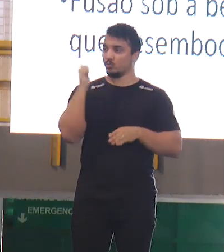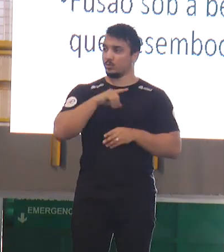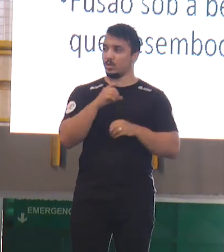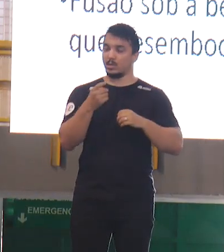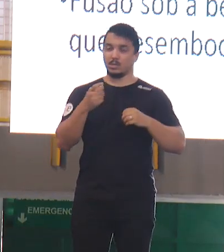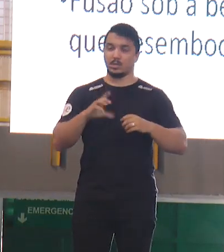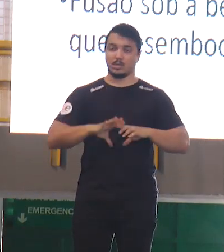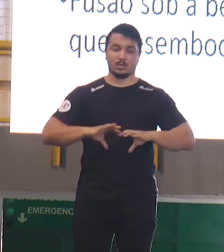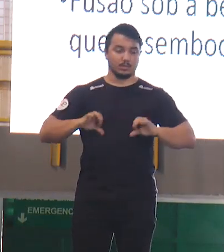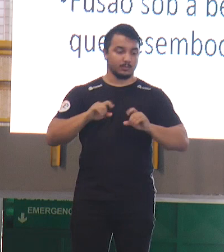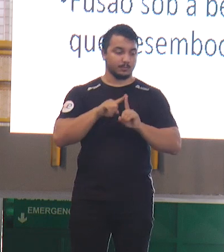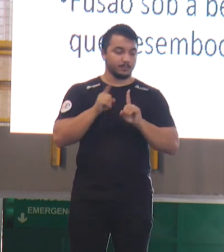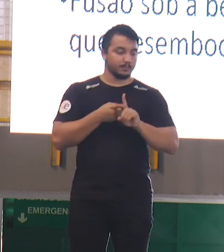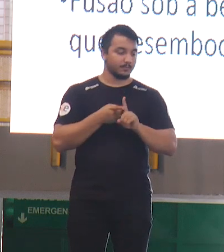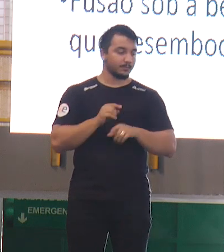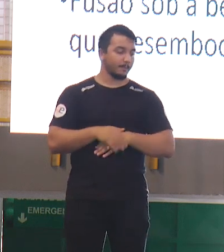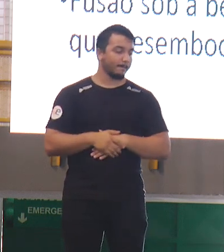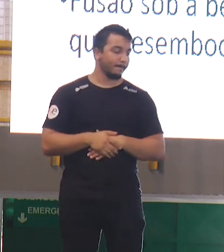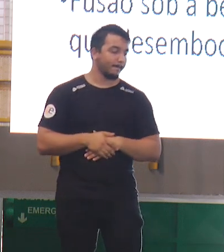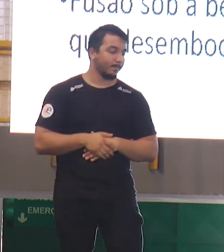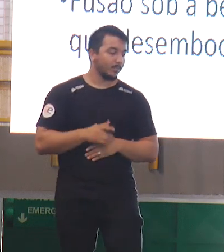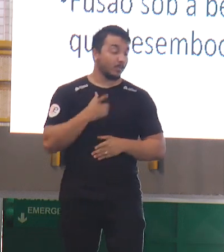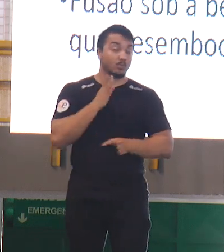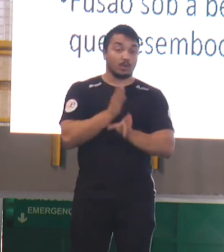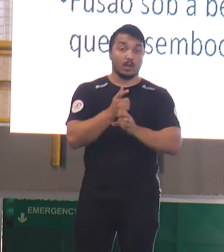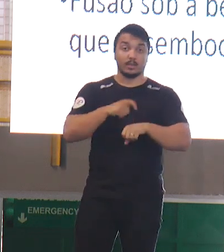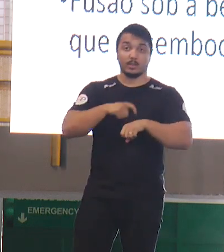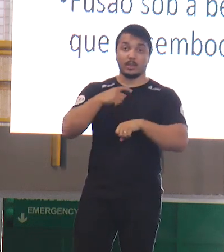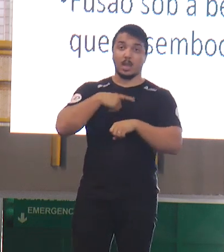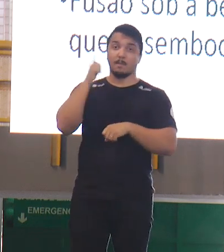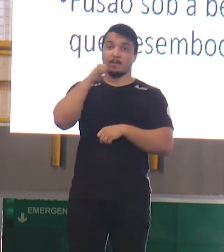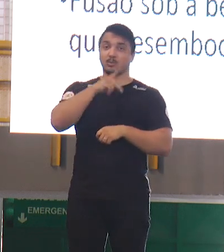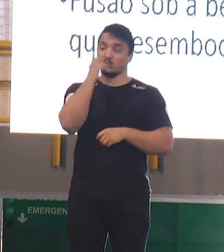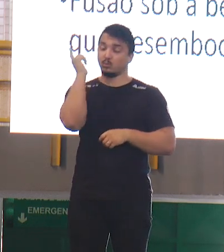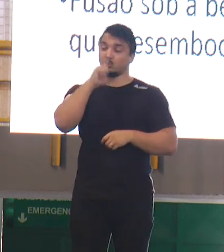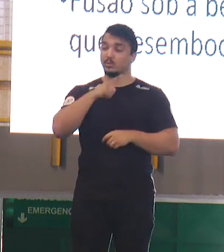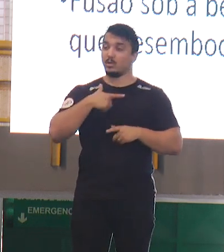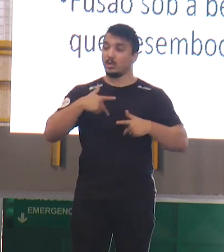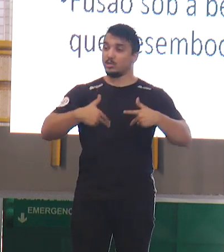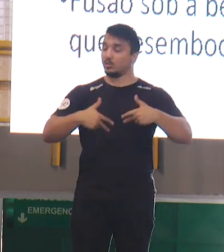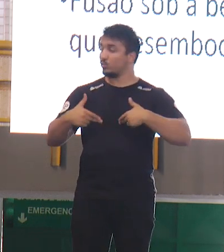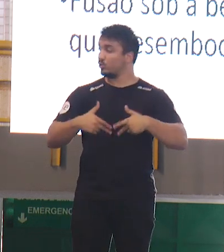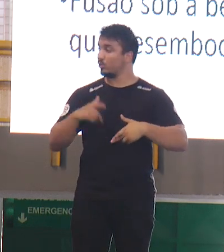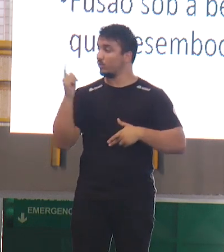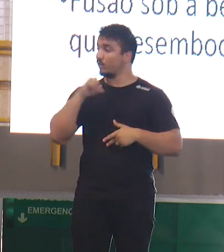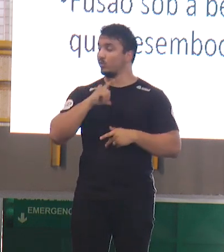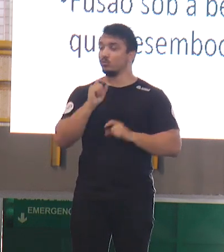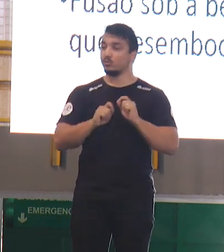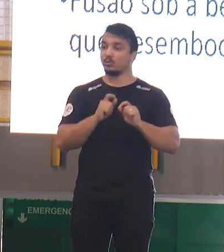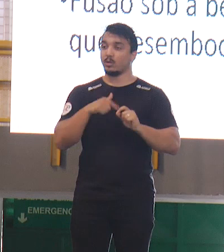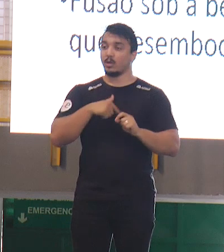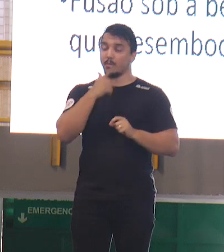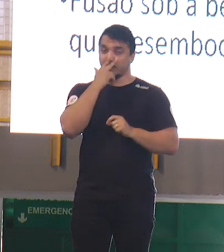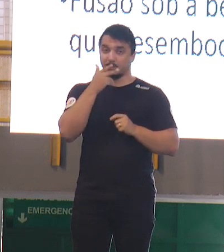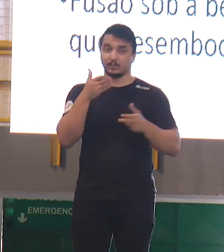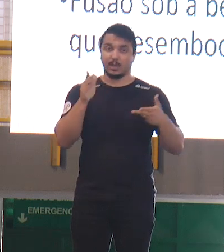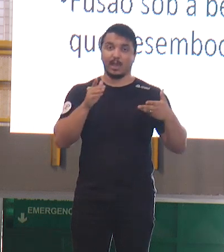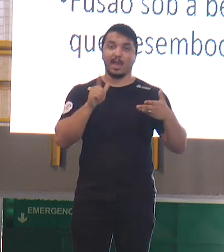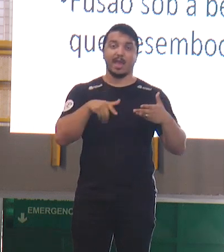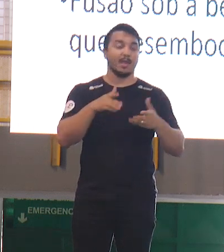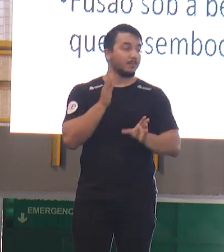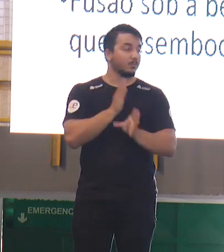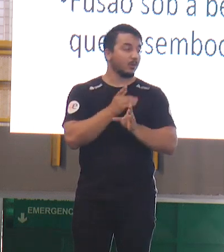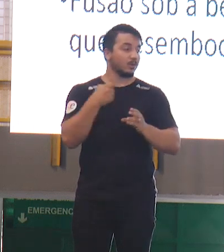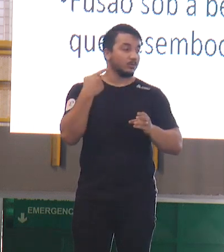fecundação. Por quê? Porque o muito tempo que a pessoa fez a cirurgia acaba gerando anticorpos contra os